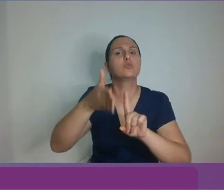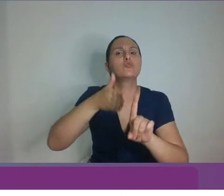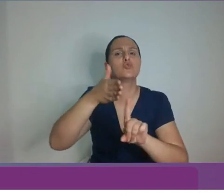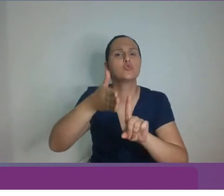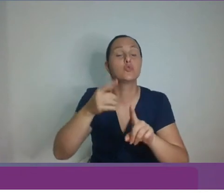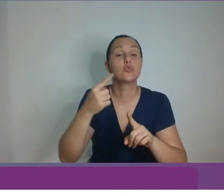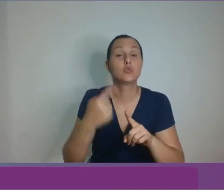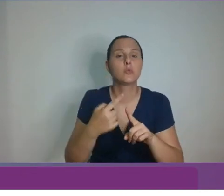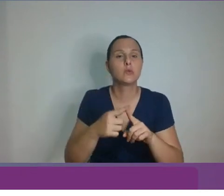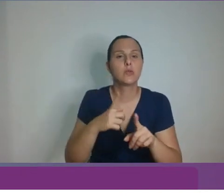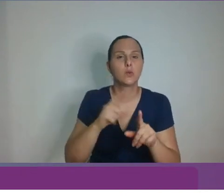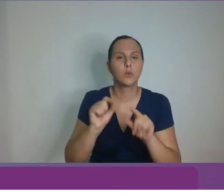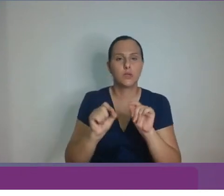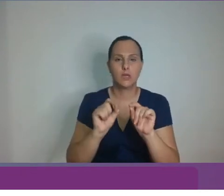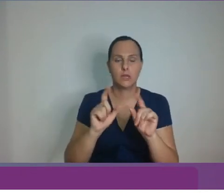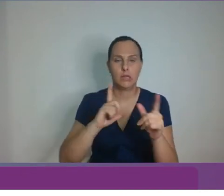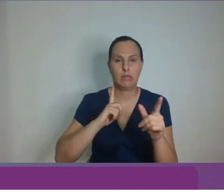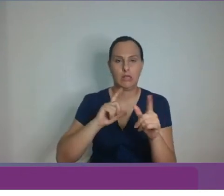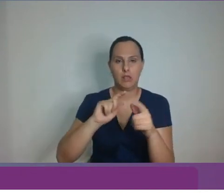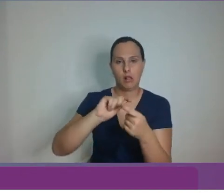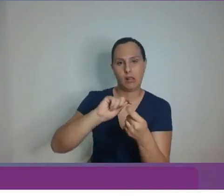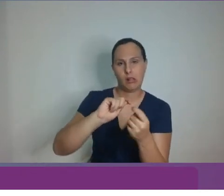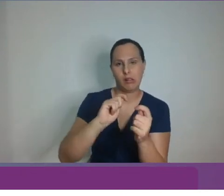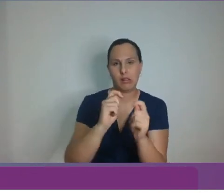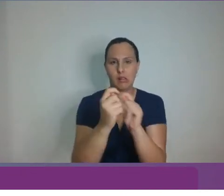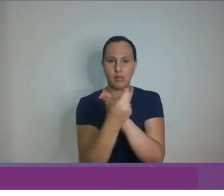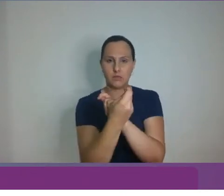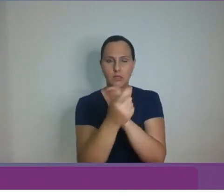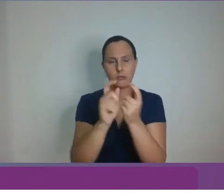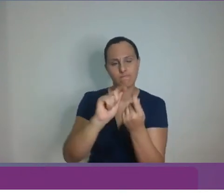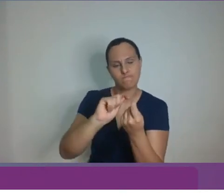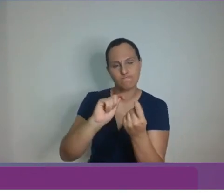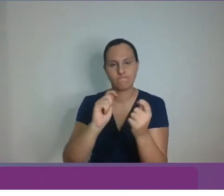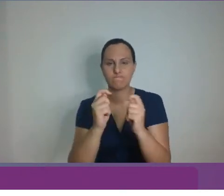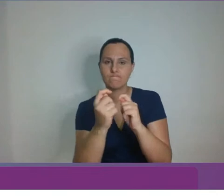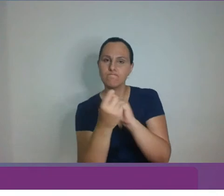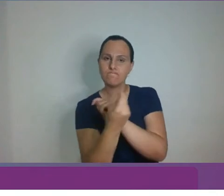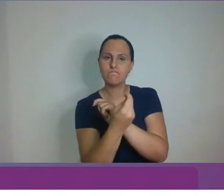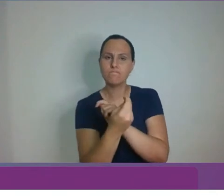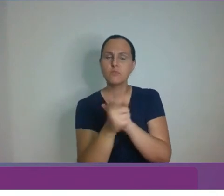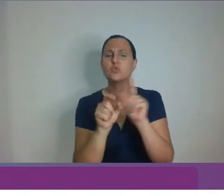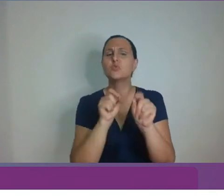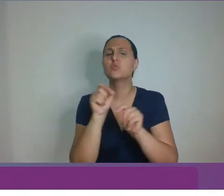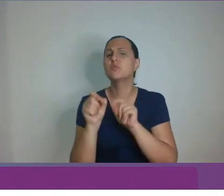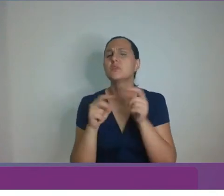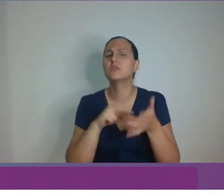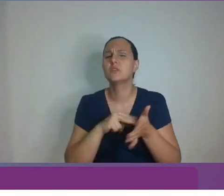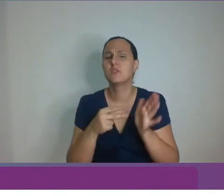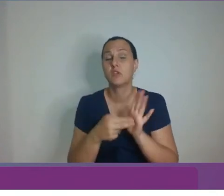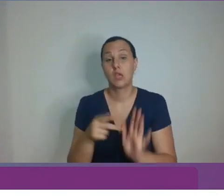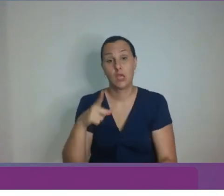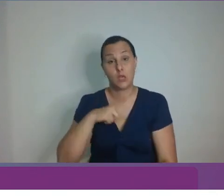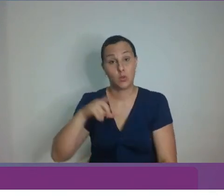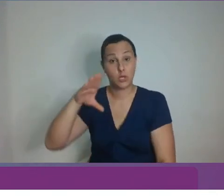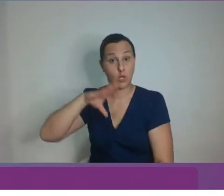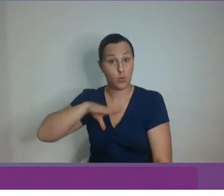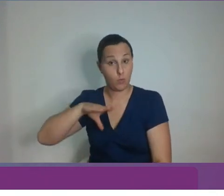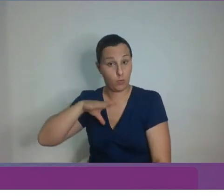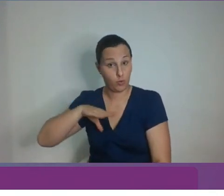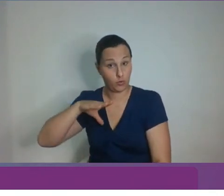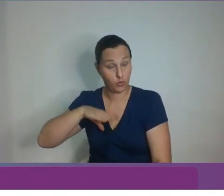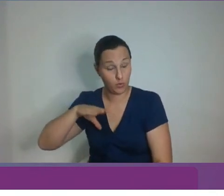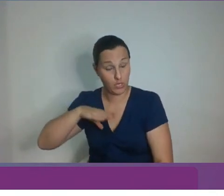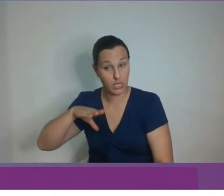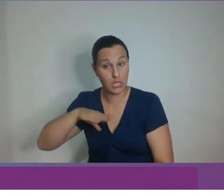fronteira entre a língua portuguesa e seus conhecimentos que rodeiam a língua portuguesa, e a Libras e os conhecimentos que rodeiam